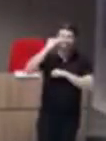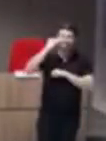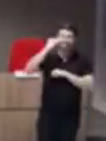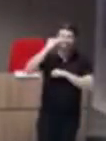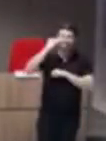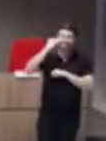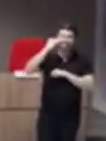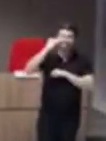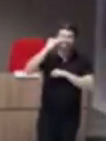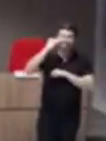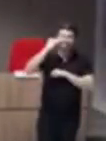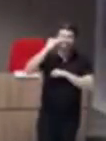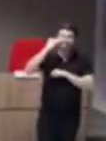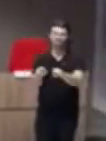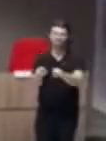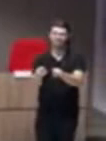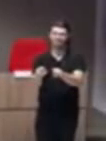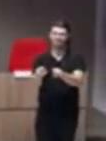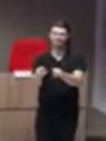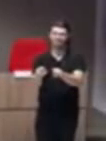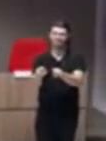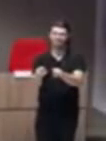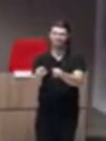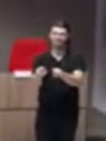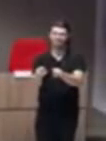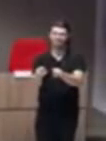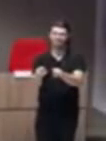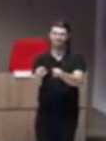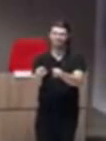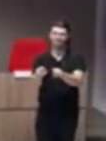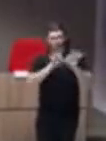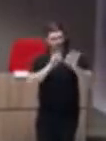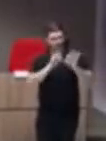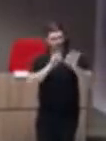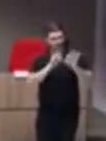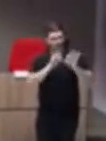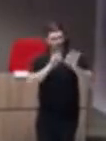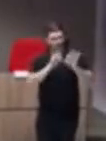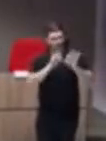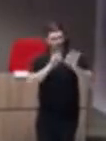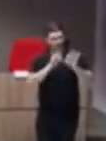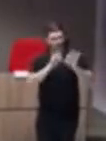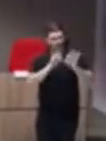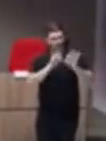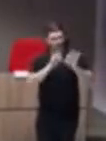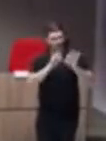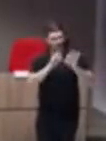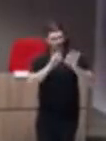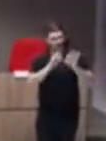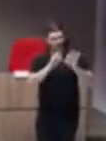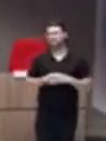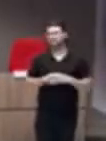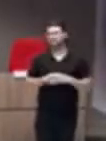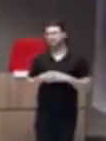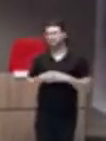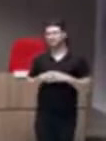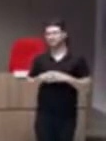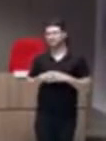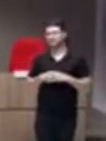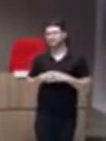mas a produção da informação que surgiram aí dessas ações, né? Óbvio,